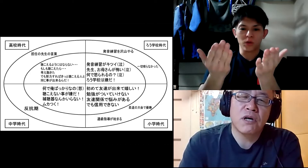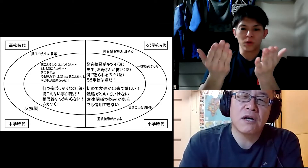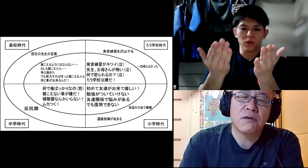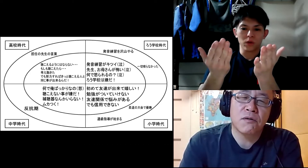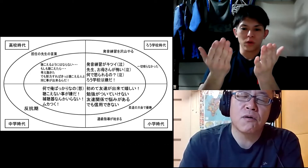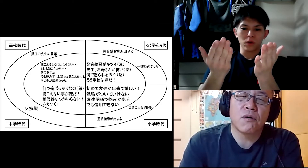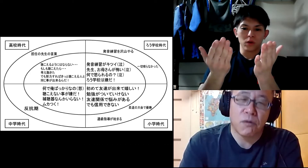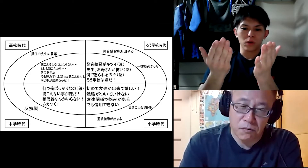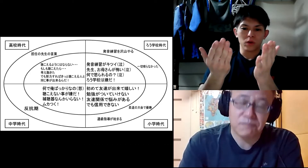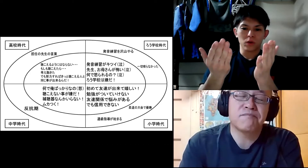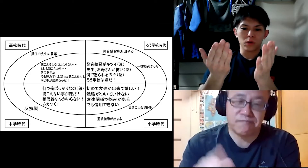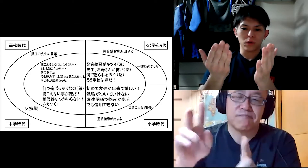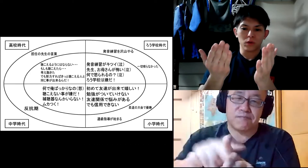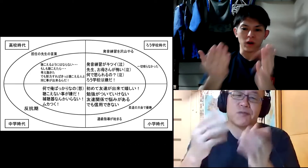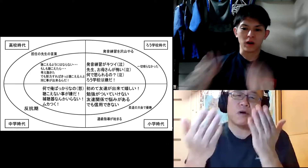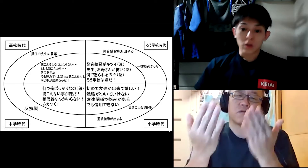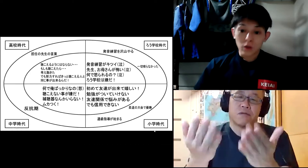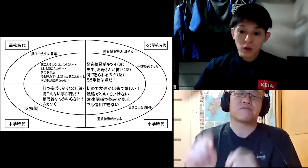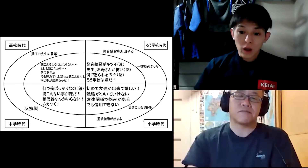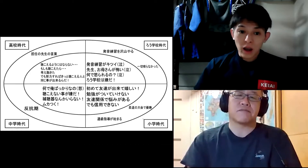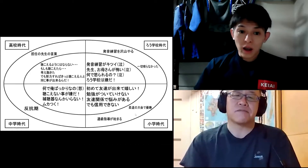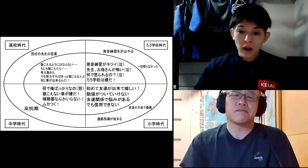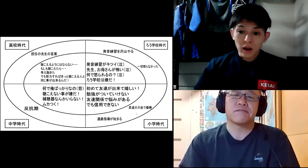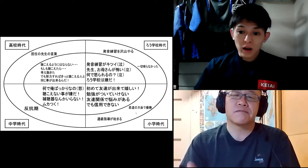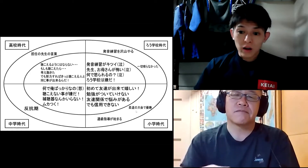小学校